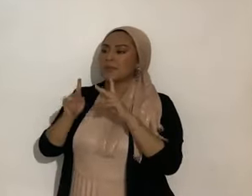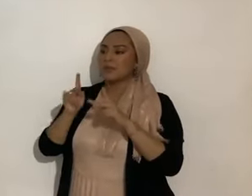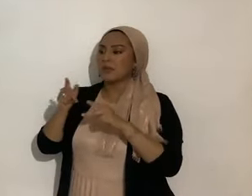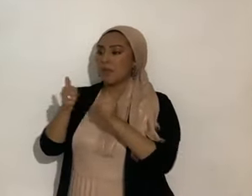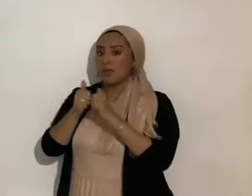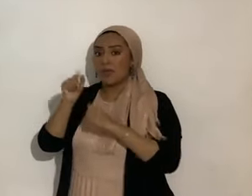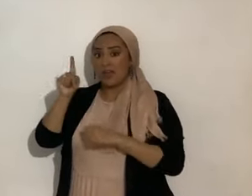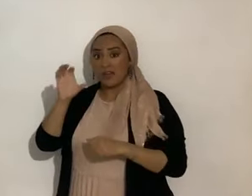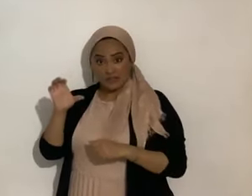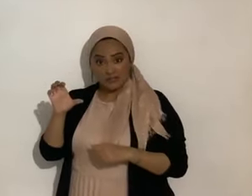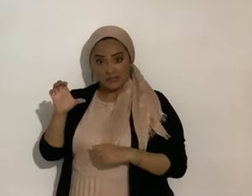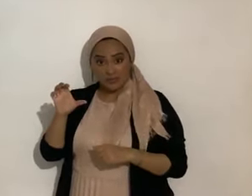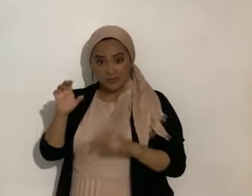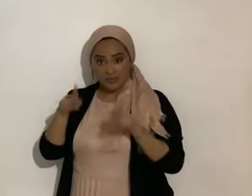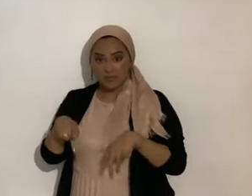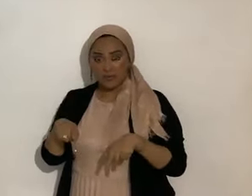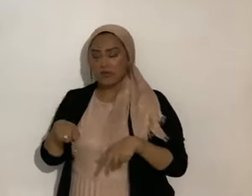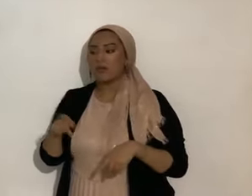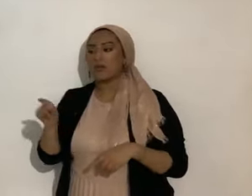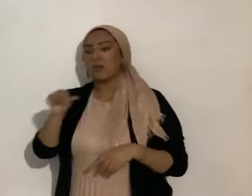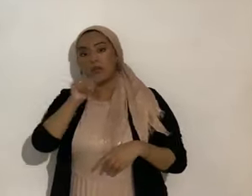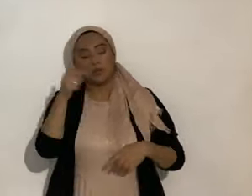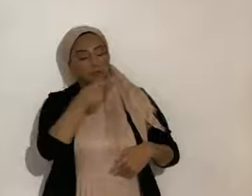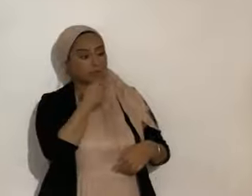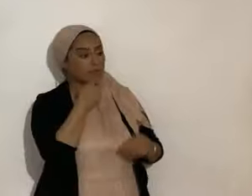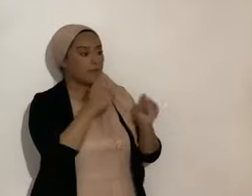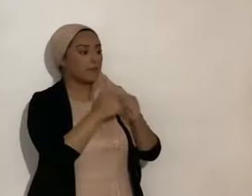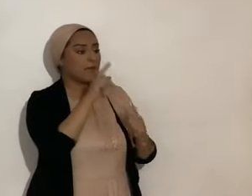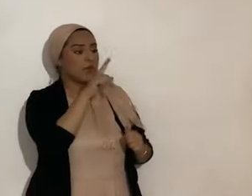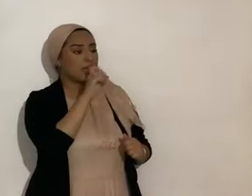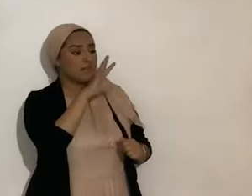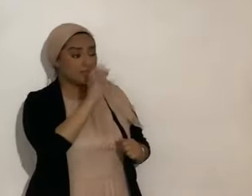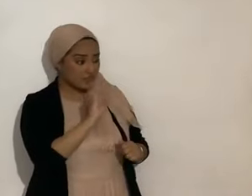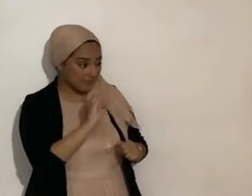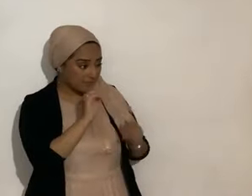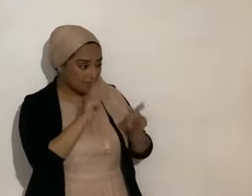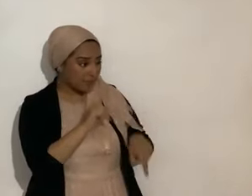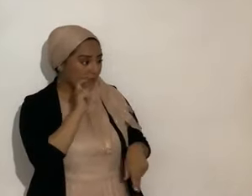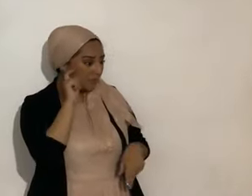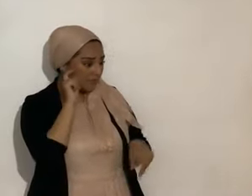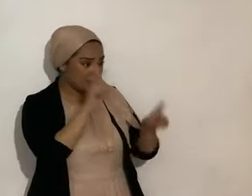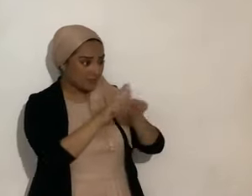Con 100. Otros me contestaron, con 150, doctor.